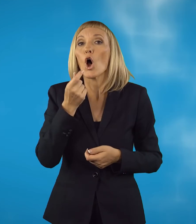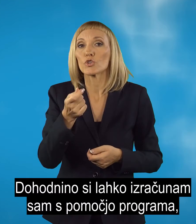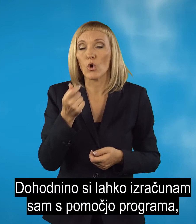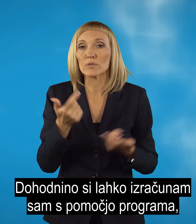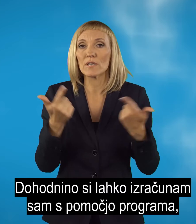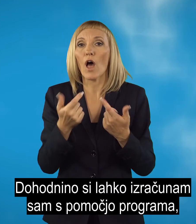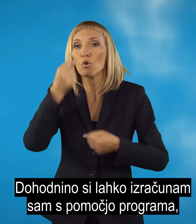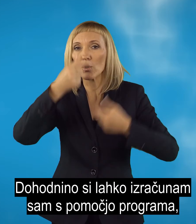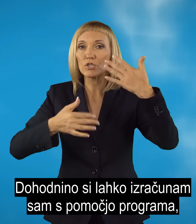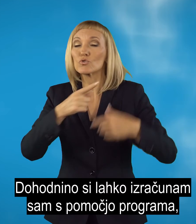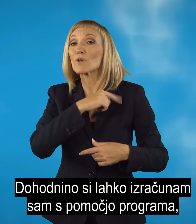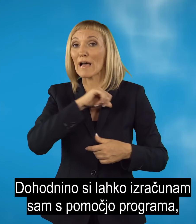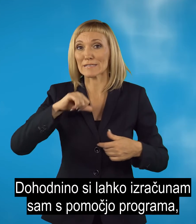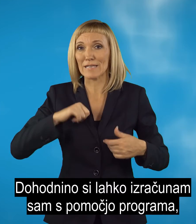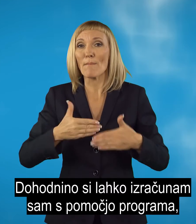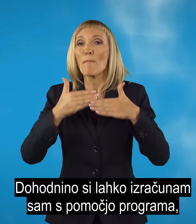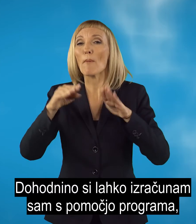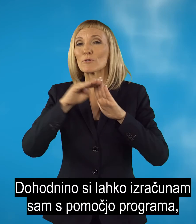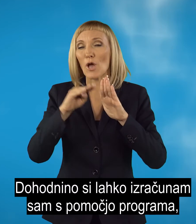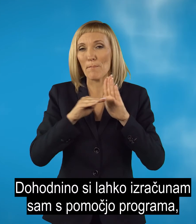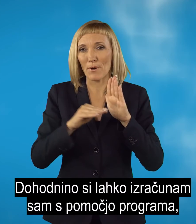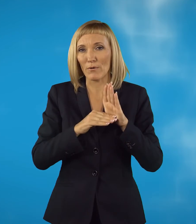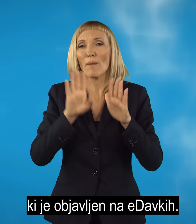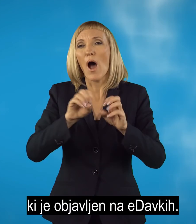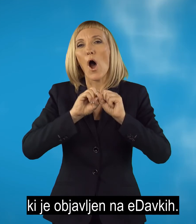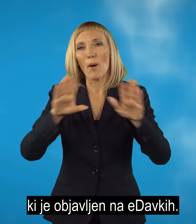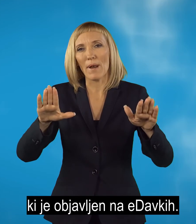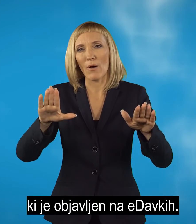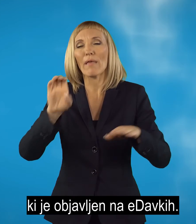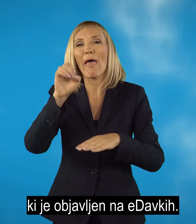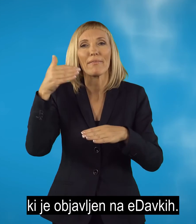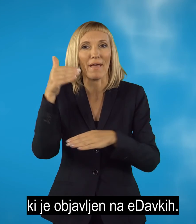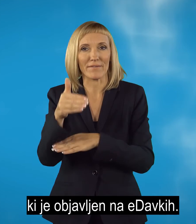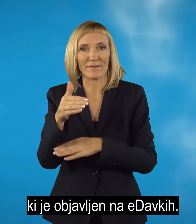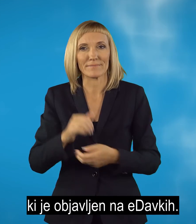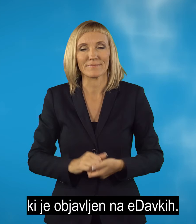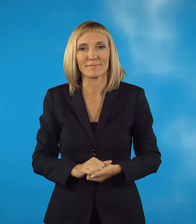Dohodnino si lahko izračunam sam s pomočjo programa, ki je objavljen na e-davkih.